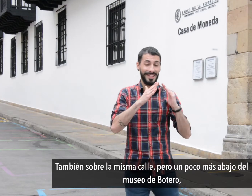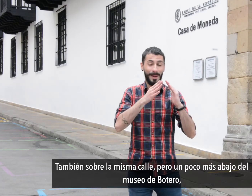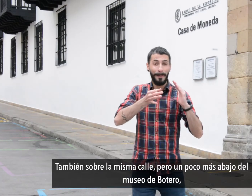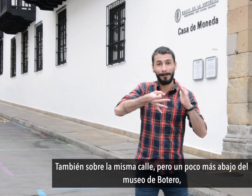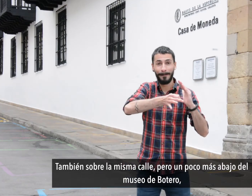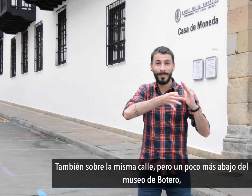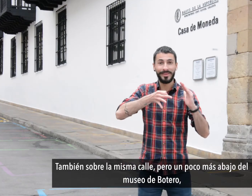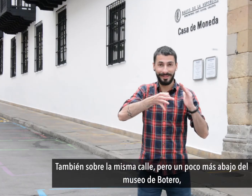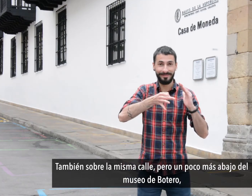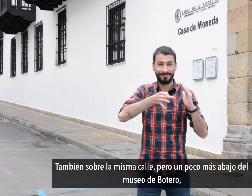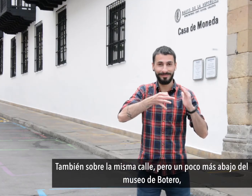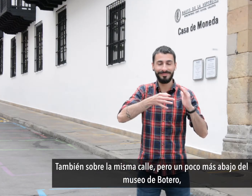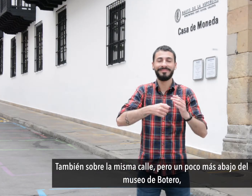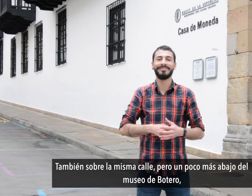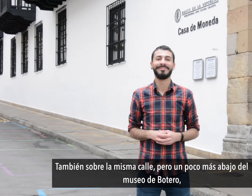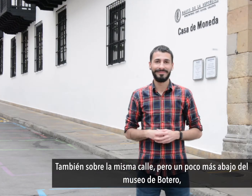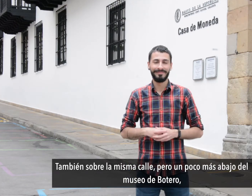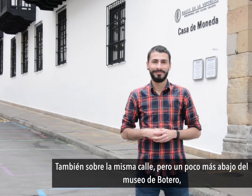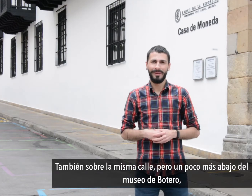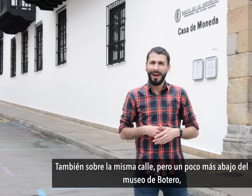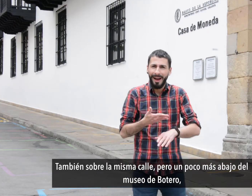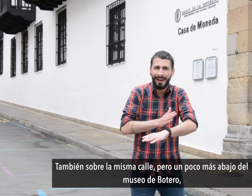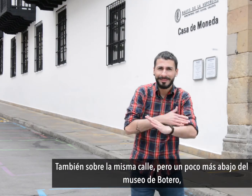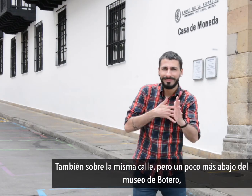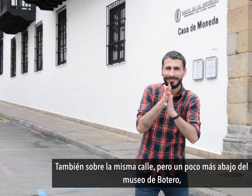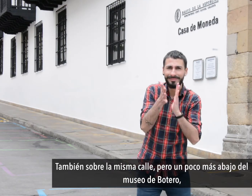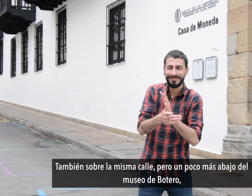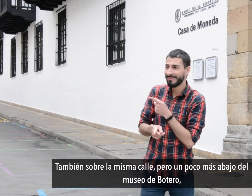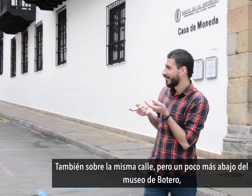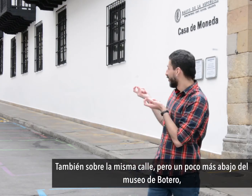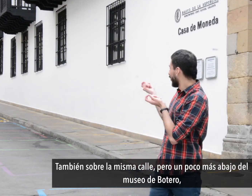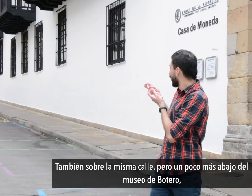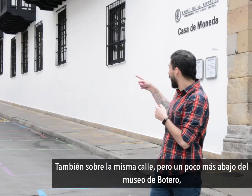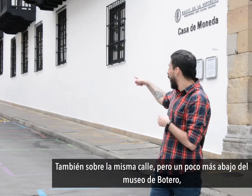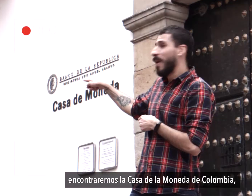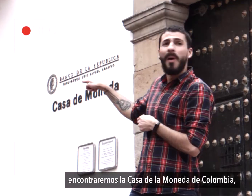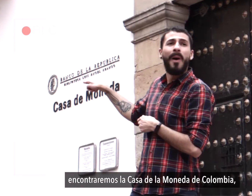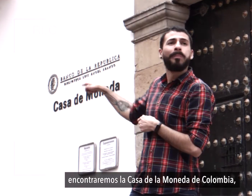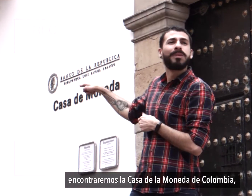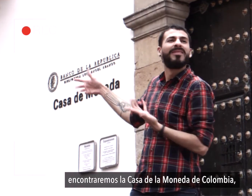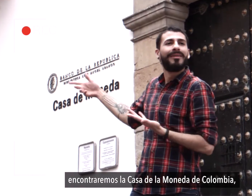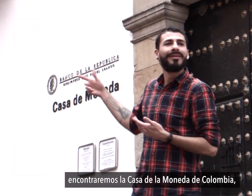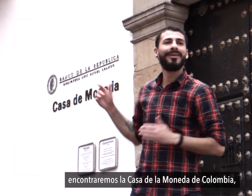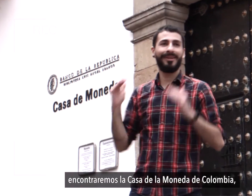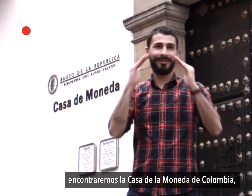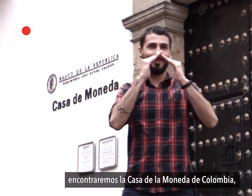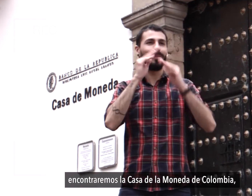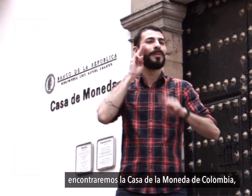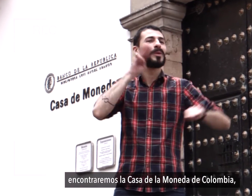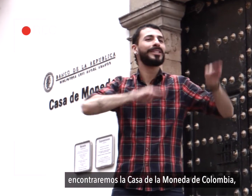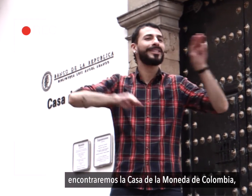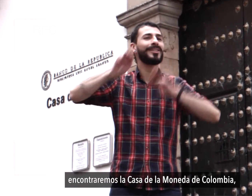También, sobre la misma calle, pero un poco más abajo del Museo de Botero, encontraremos la Casa de la Moneda Colombiana.